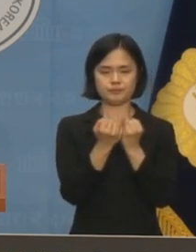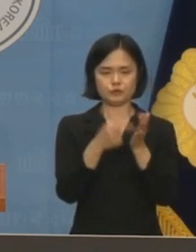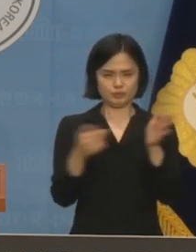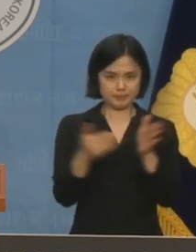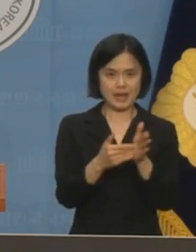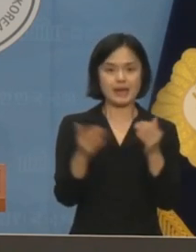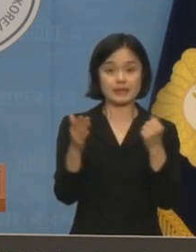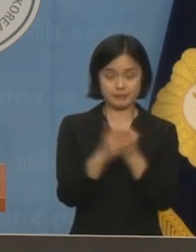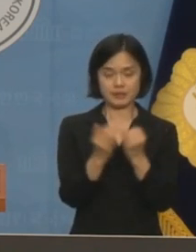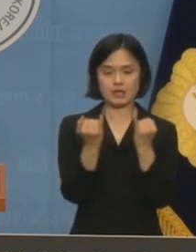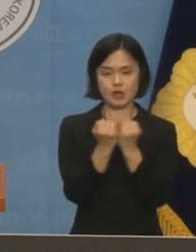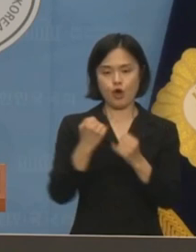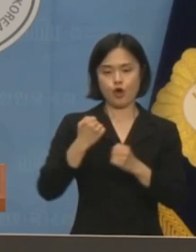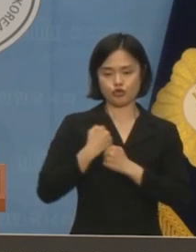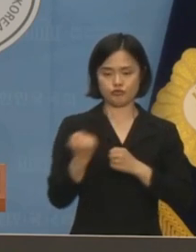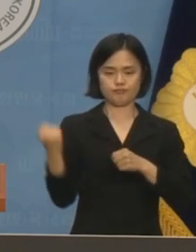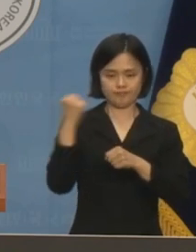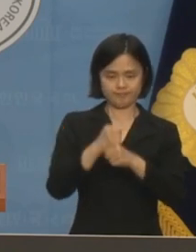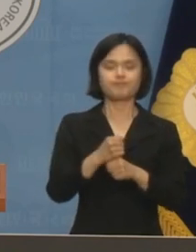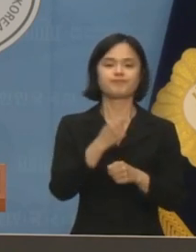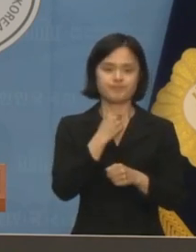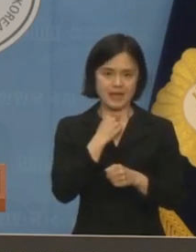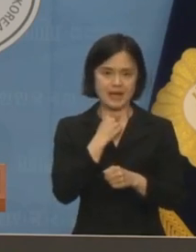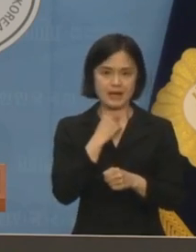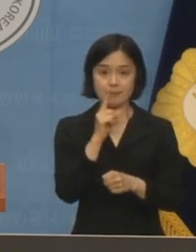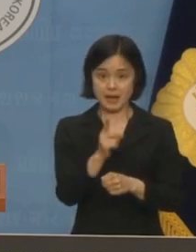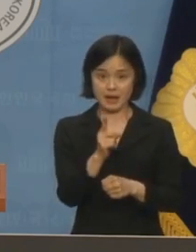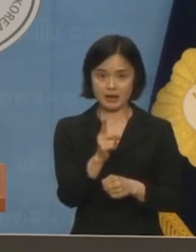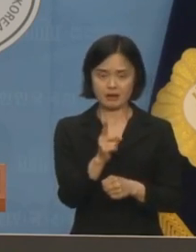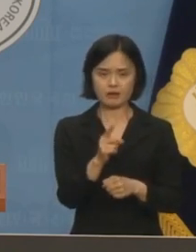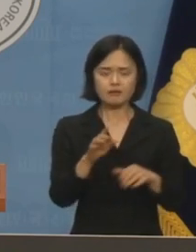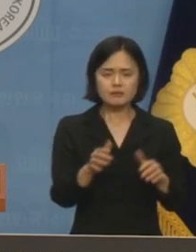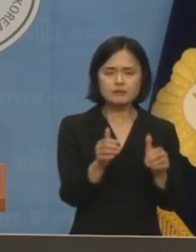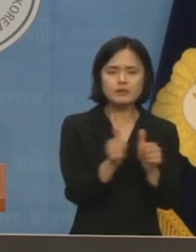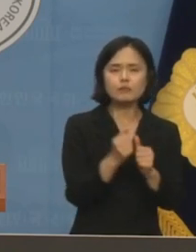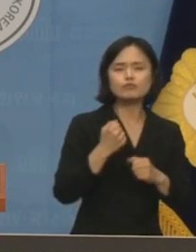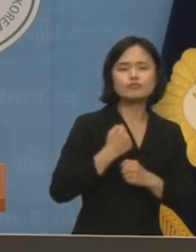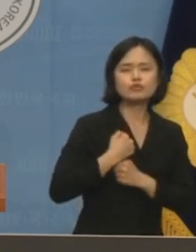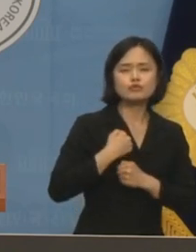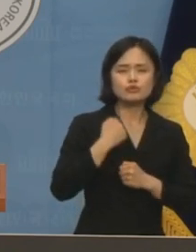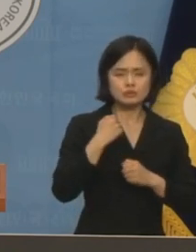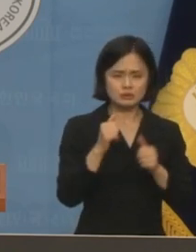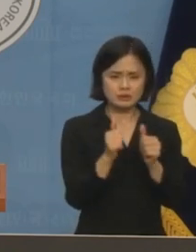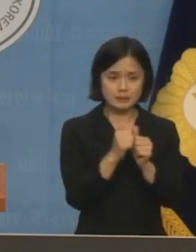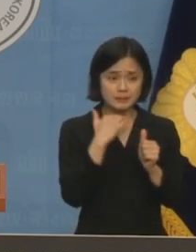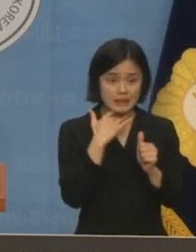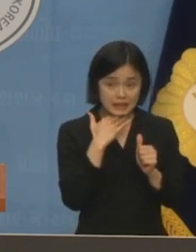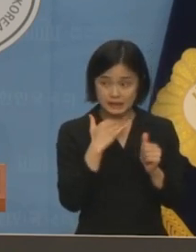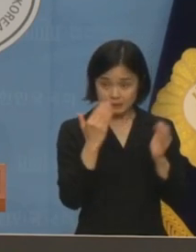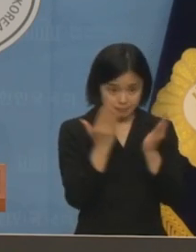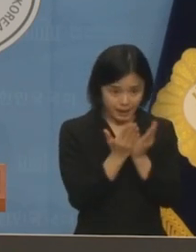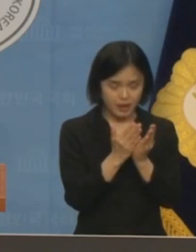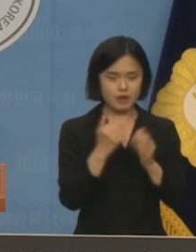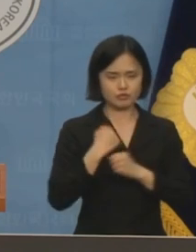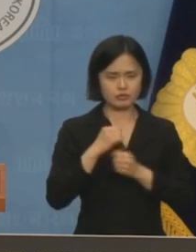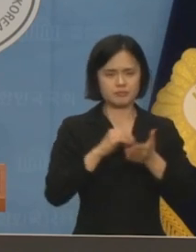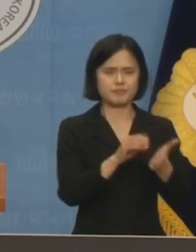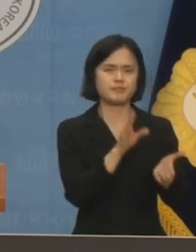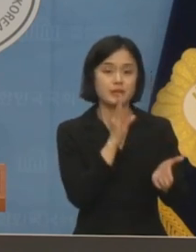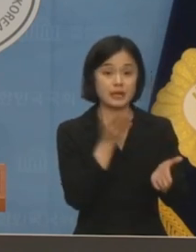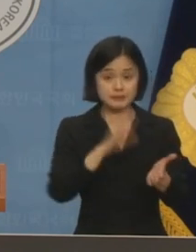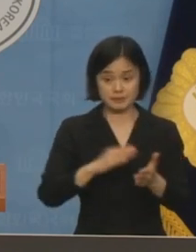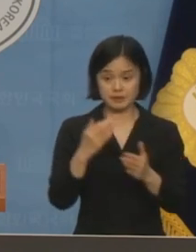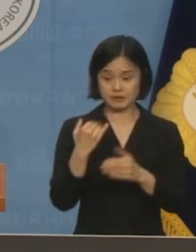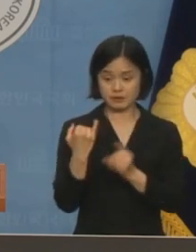달리 여군은 좋은 직장 개념으로 자리 잡아 치열한 경쟁률을 뚫고 지원 입대하기 때문이다. 그런데 어이없게도